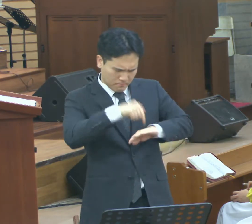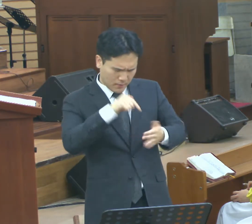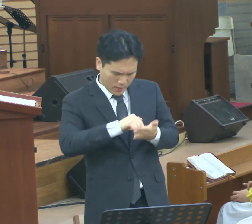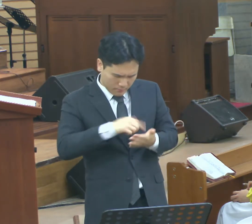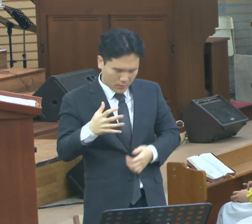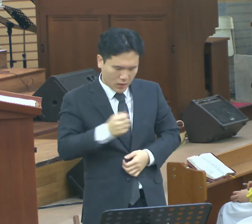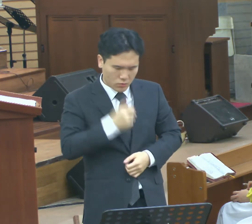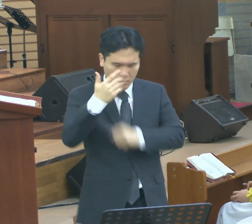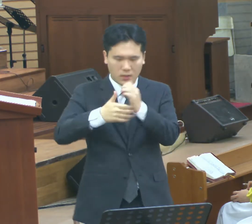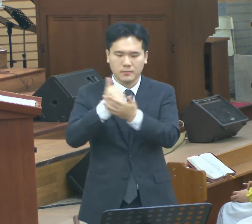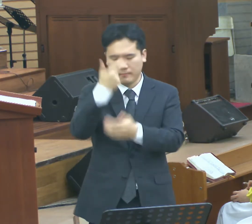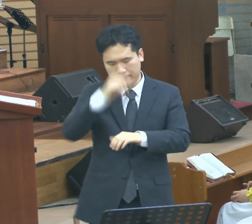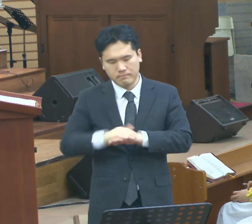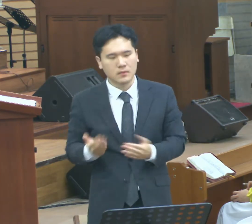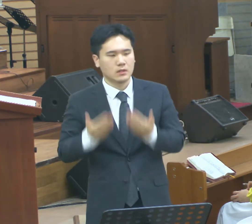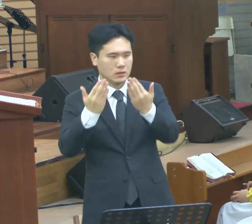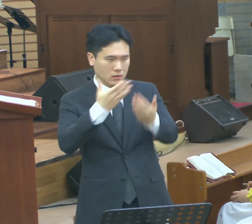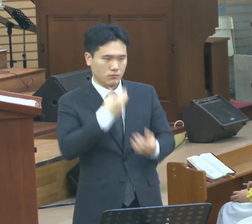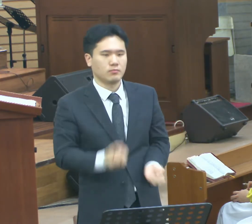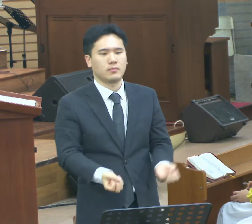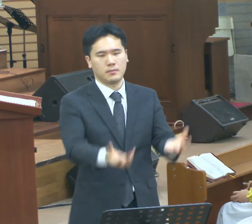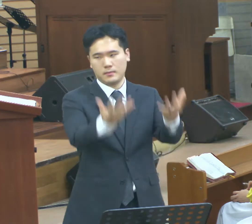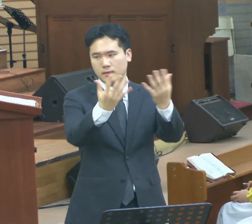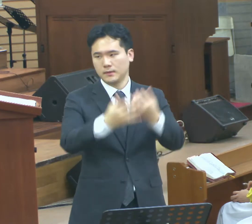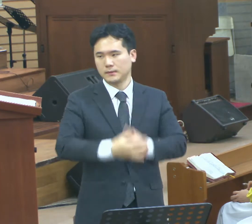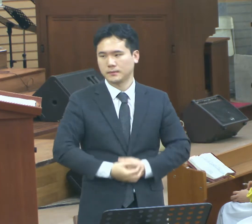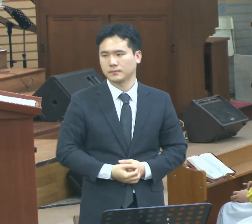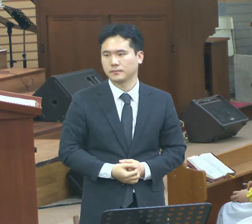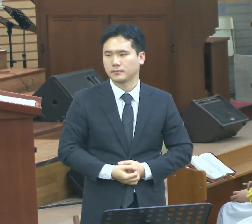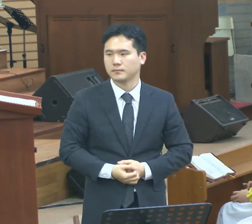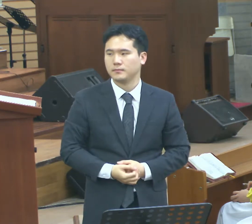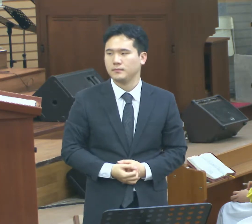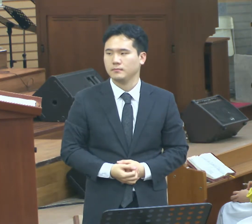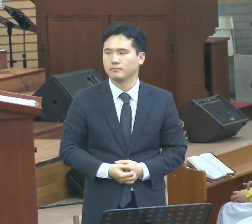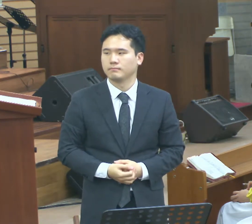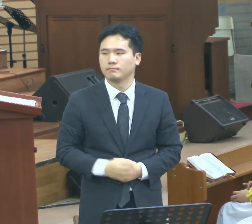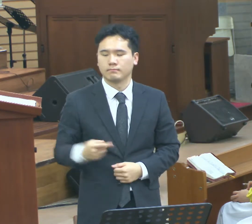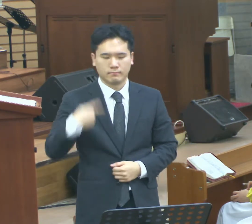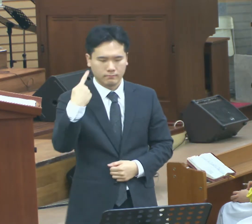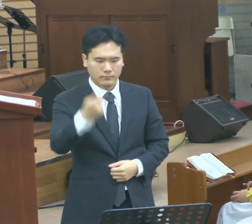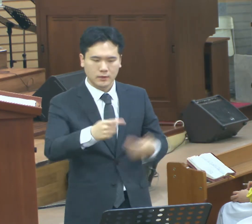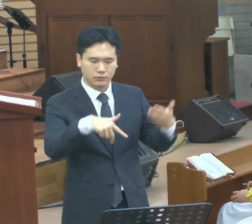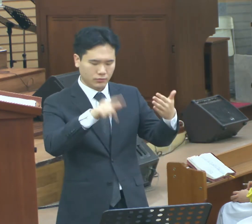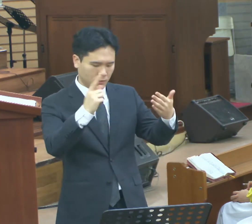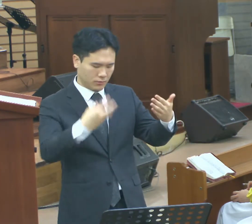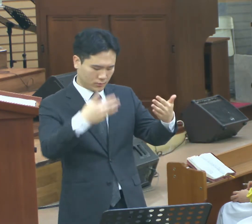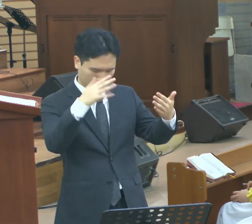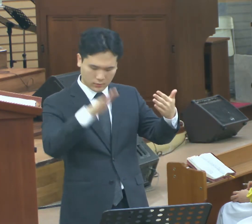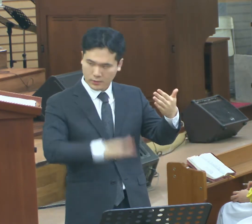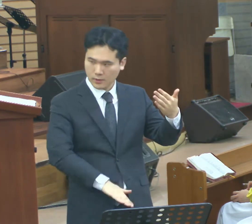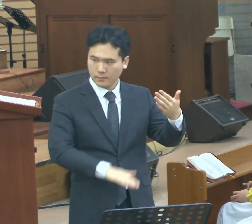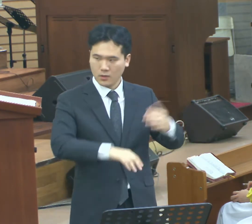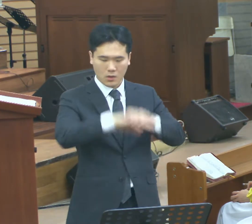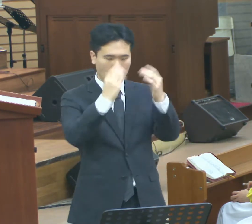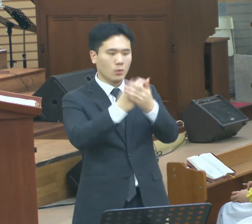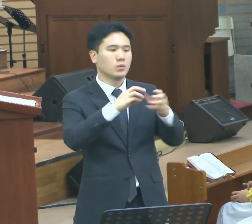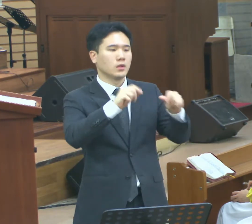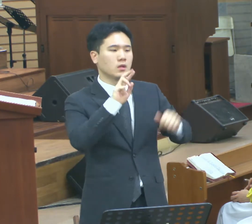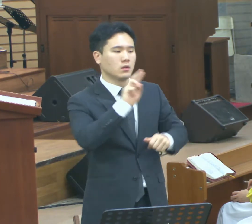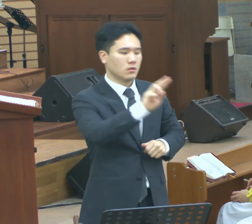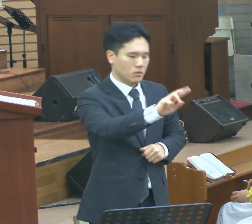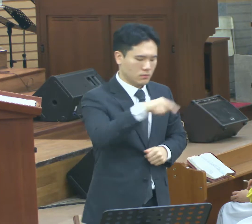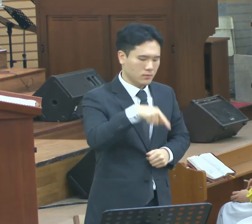주의 이름으로 축원합니다. 그것이 우리에게 중요하죠. 그 다음 9절 하반절에 온 땅이여 그 앞에서 떨지어다